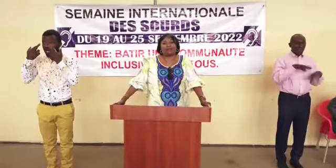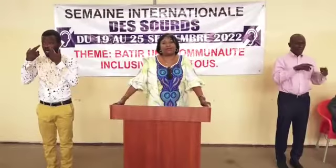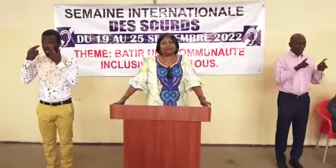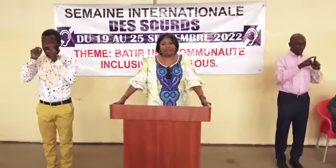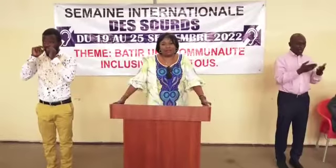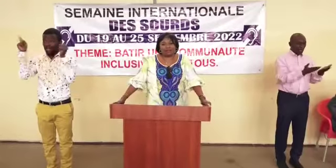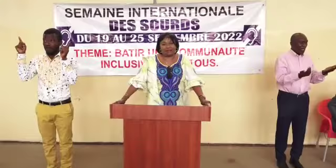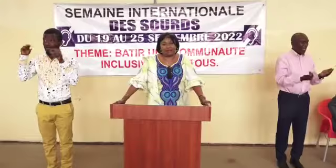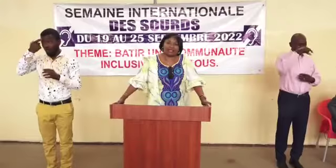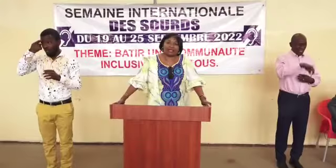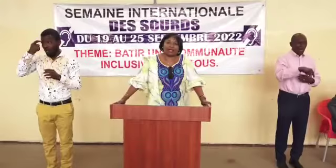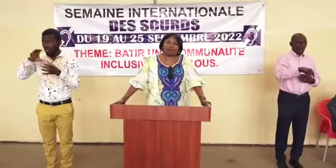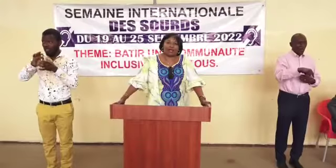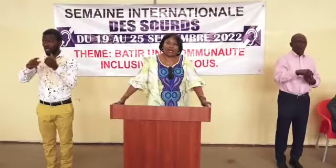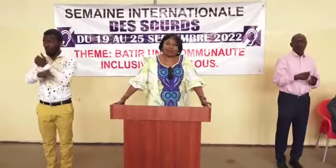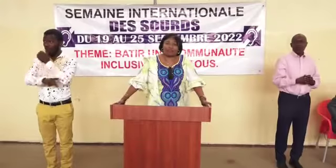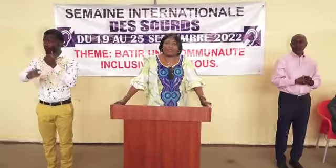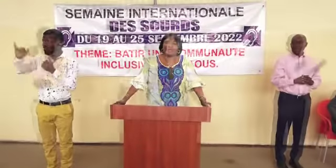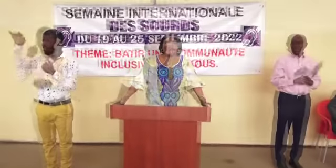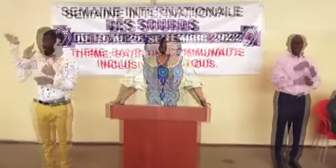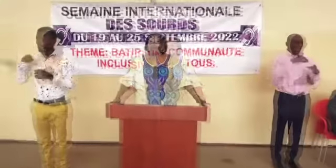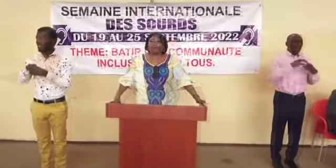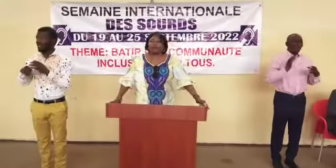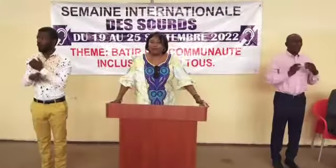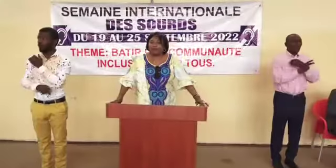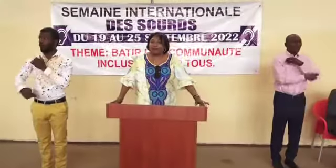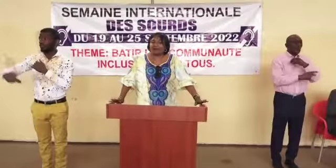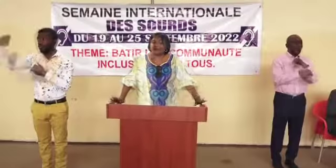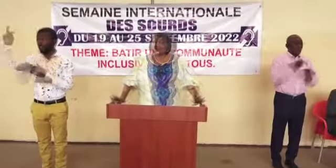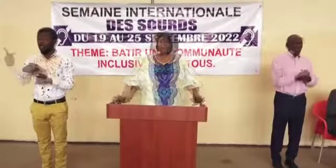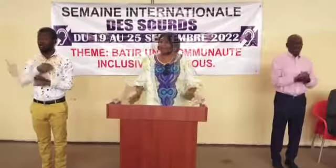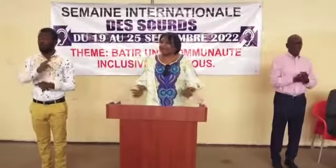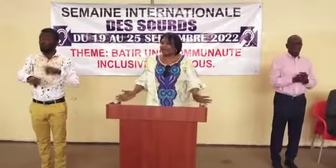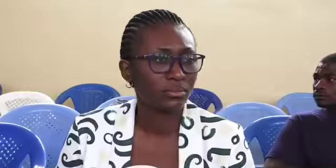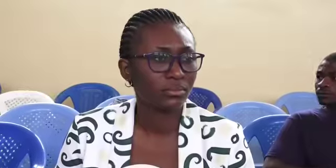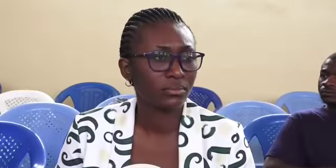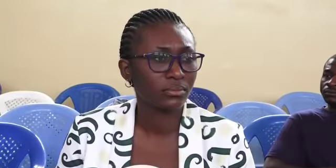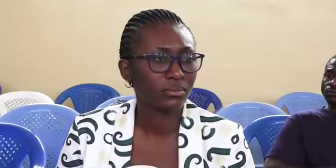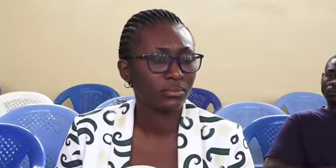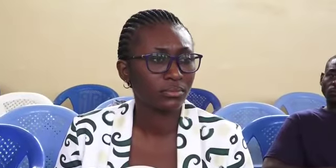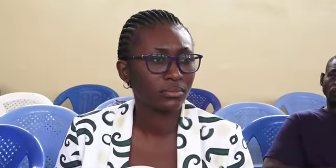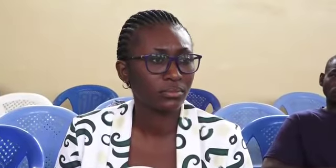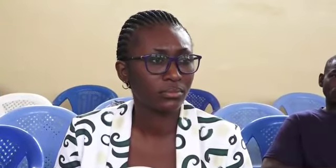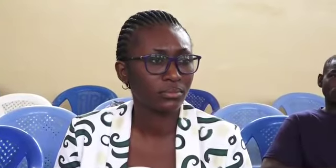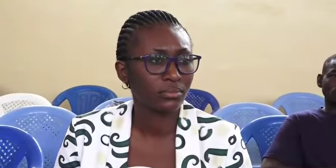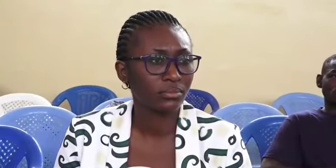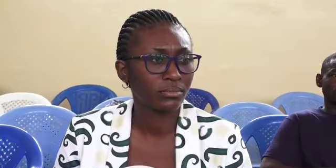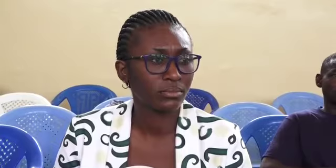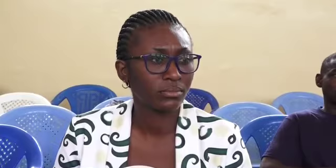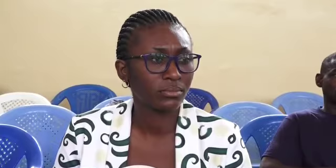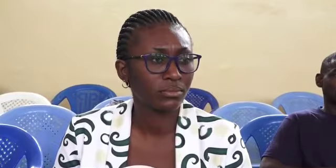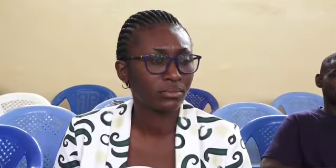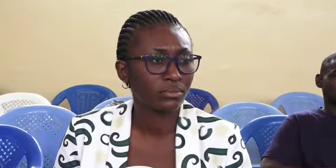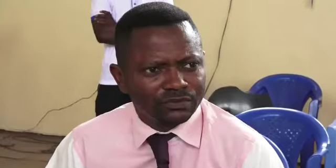par son Excellence, Jacques Kiyaboula Katoué. Nous allons vraiment présenter vos doléances.